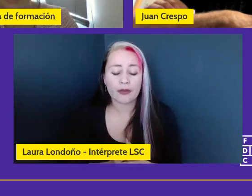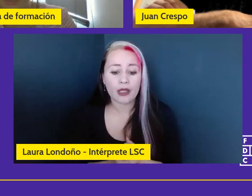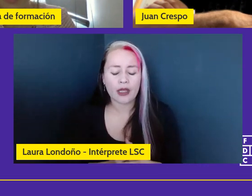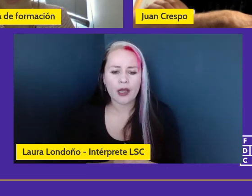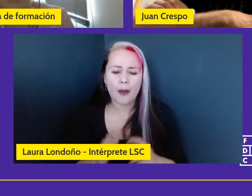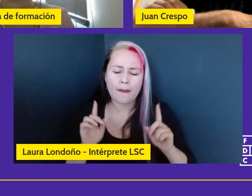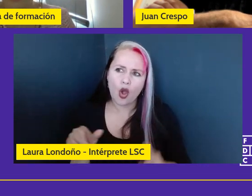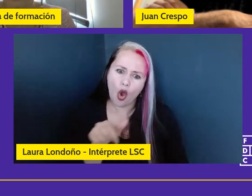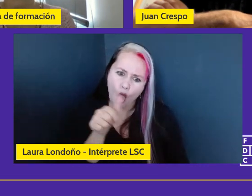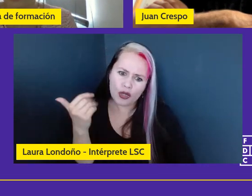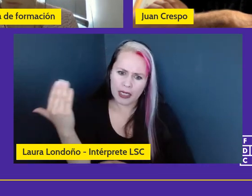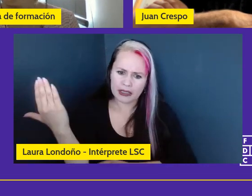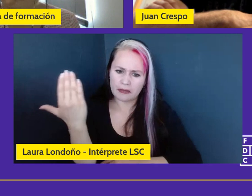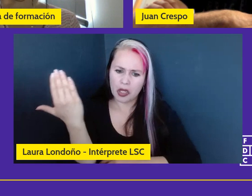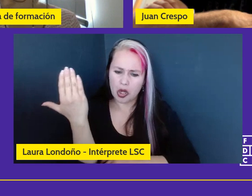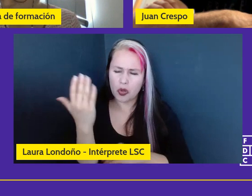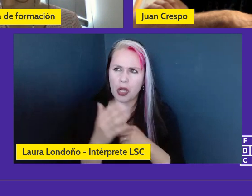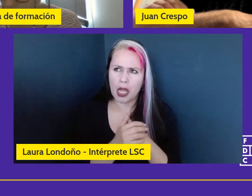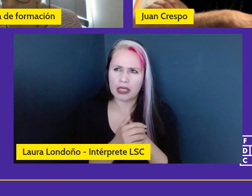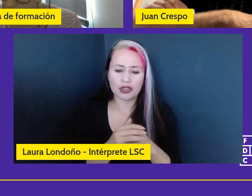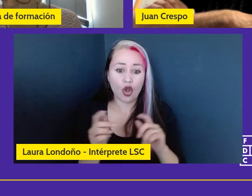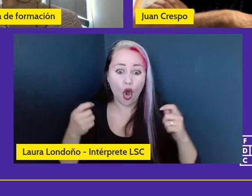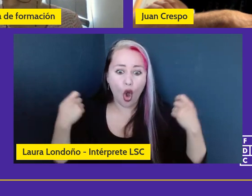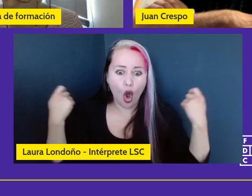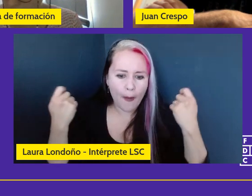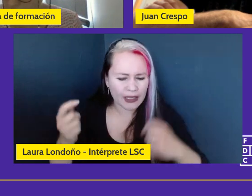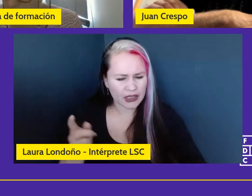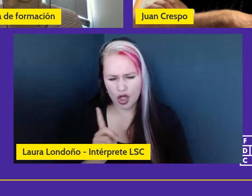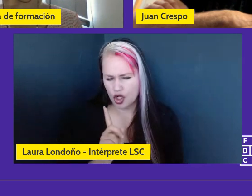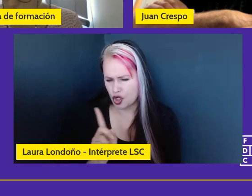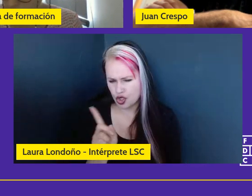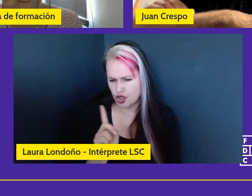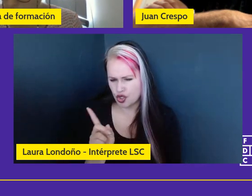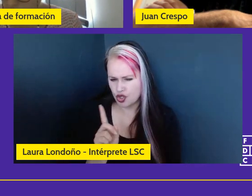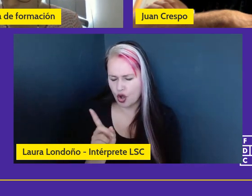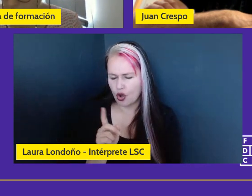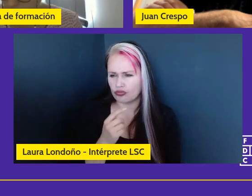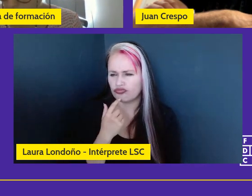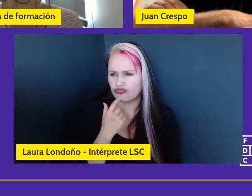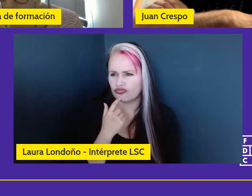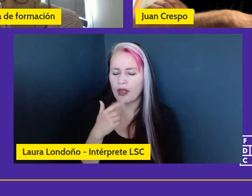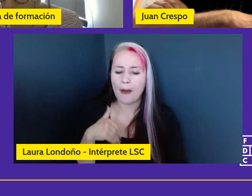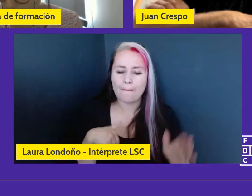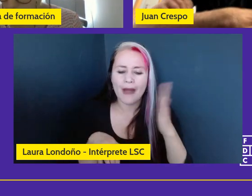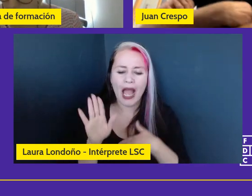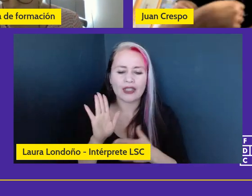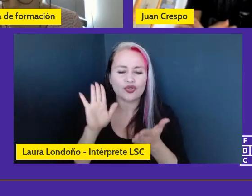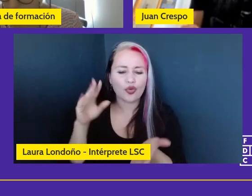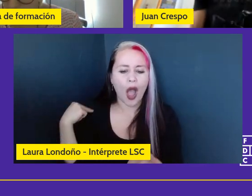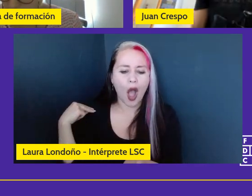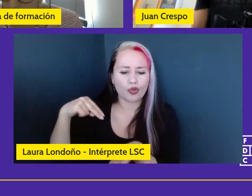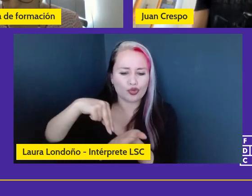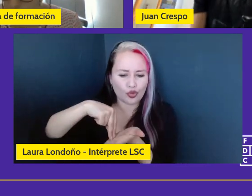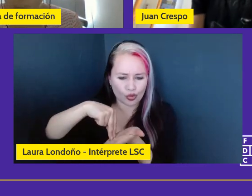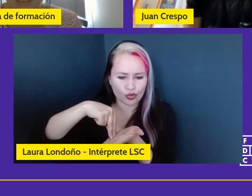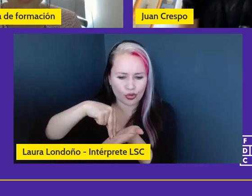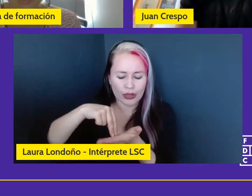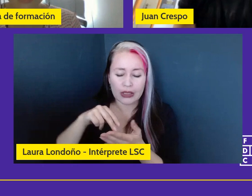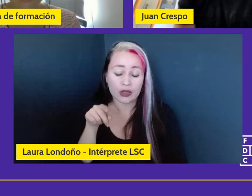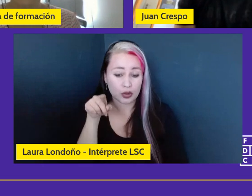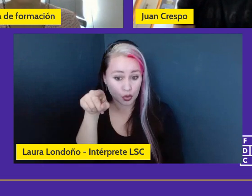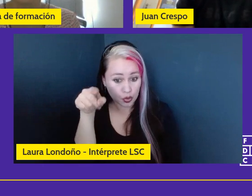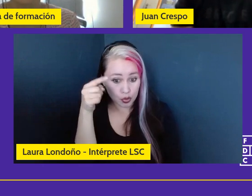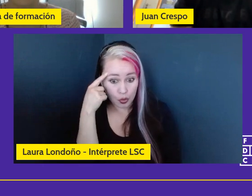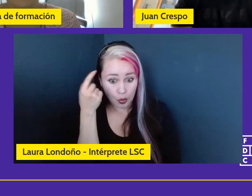que no necesariamente son tan comerciales, sino que son más de autor. Yo supongo que tú tienes